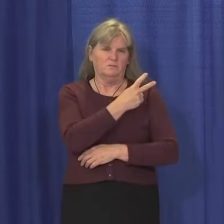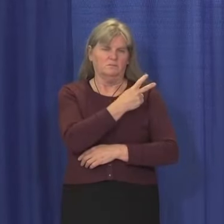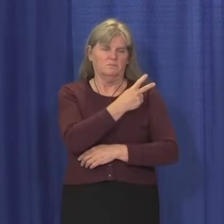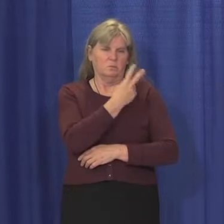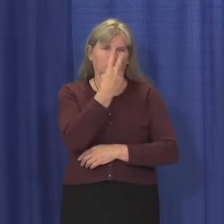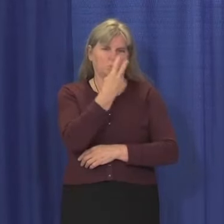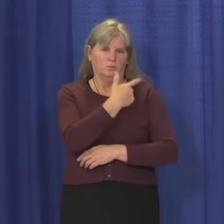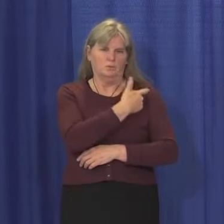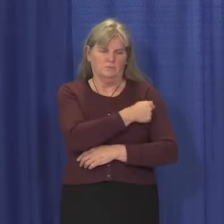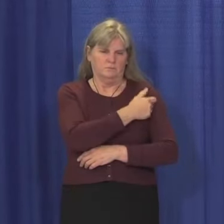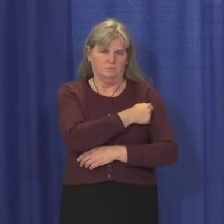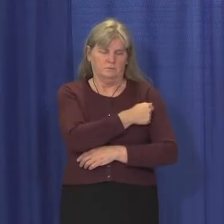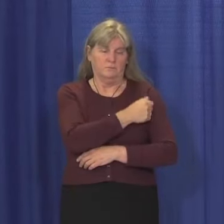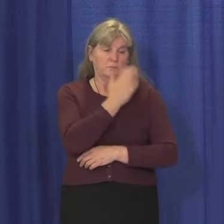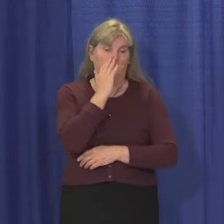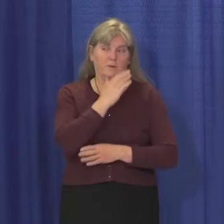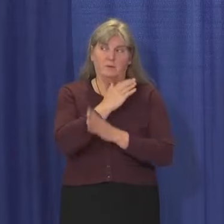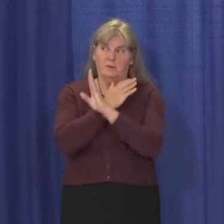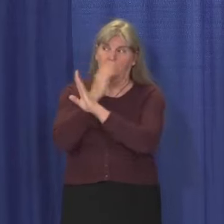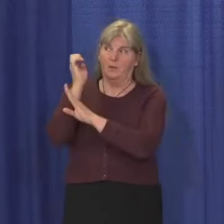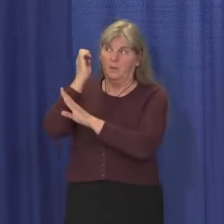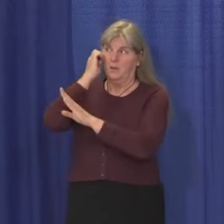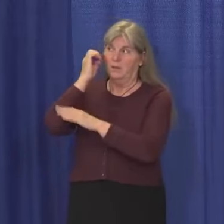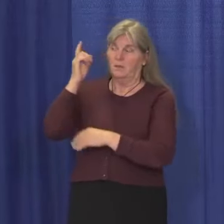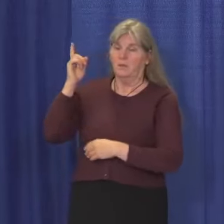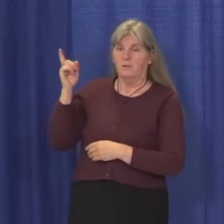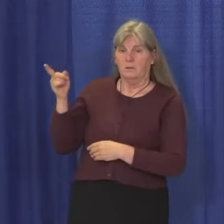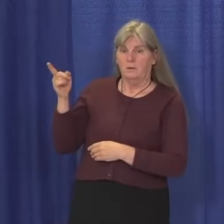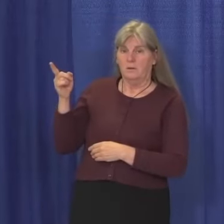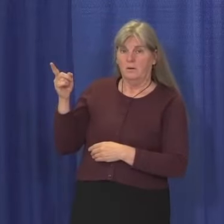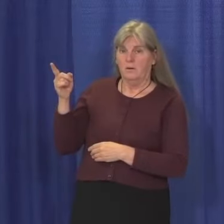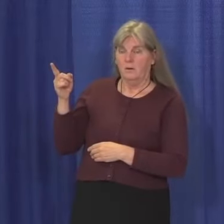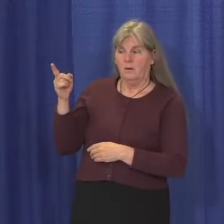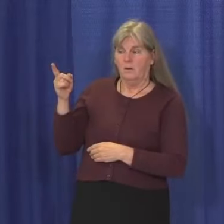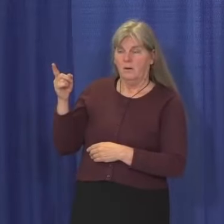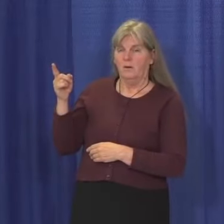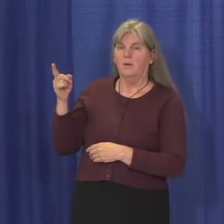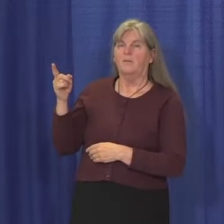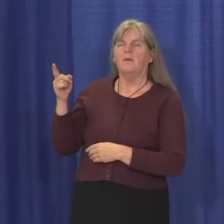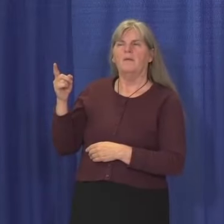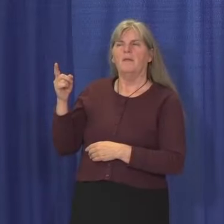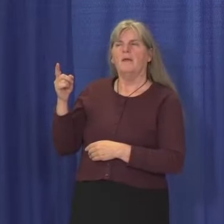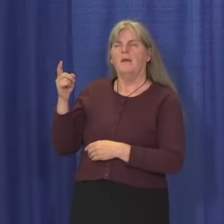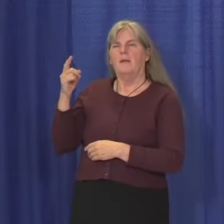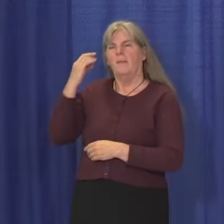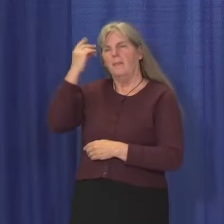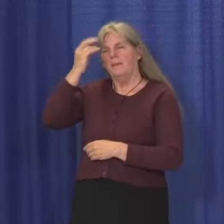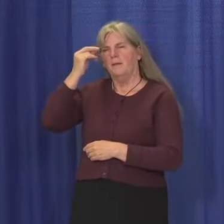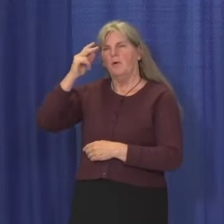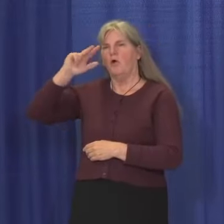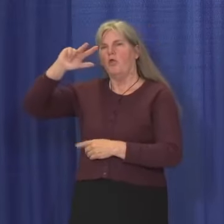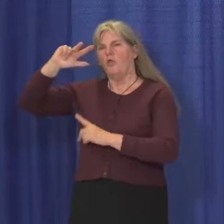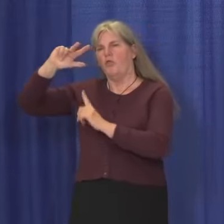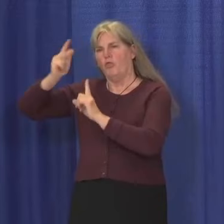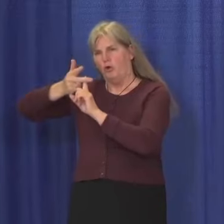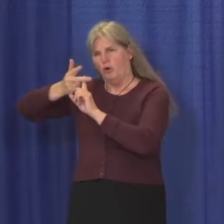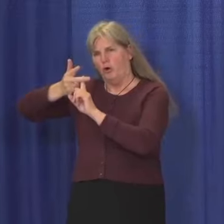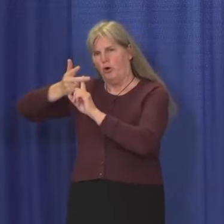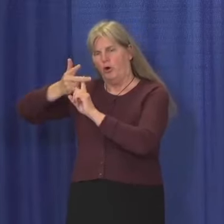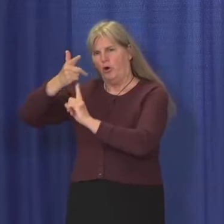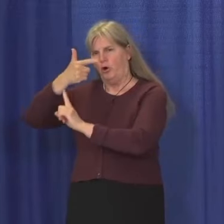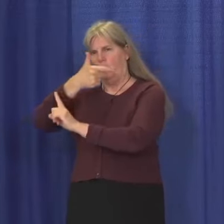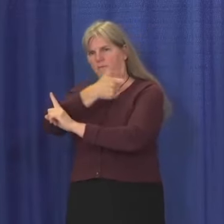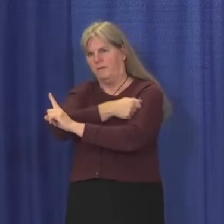and that in Europe right now there's a lot of people talking about a third round of vaccination, is it something that